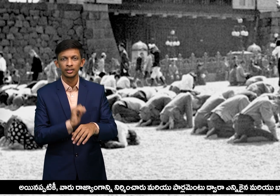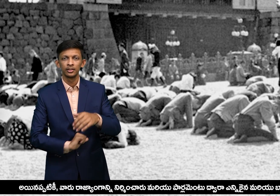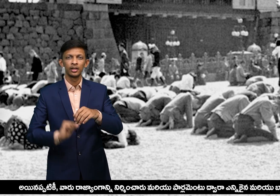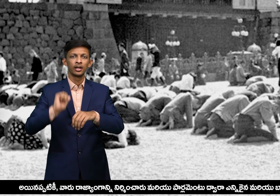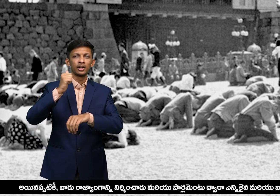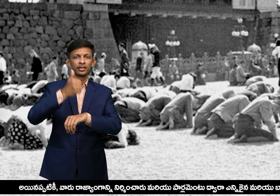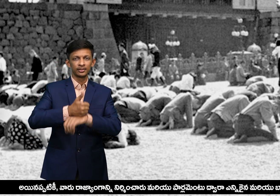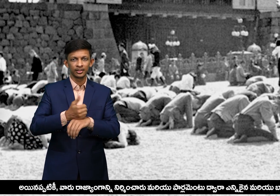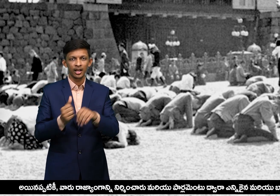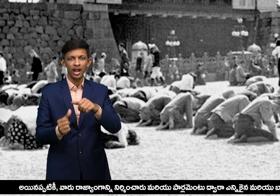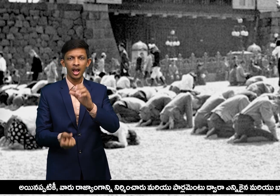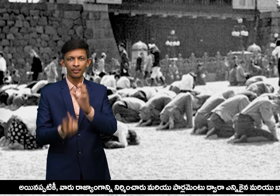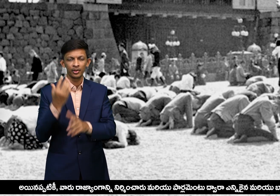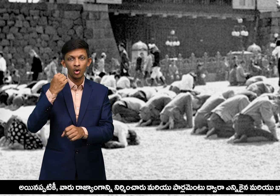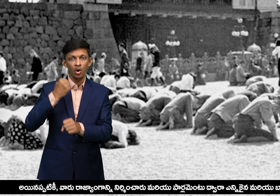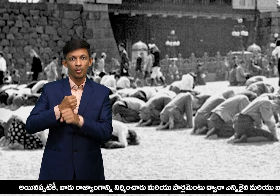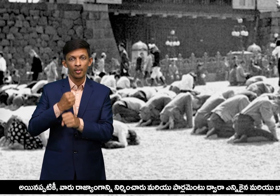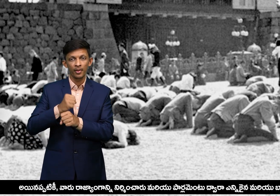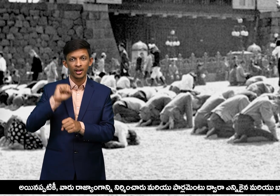స్థాపించారు.